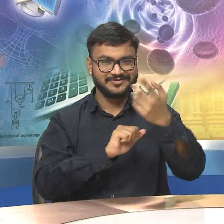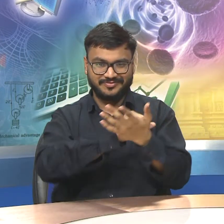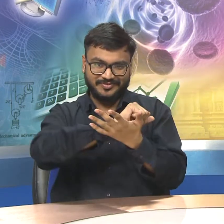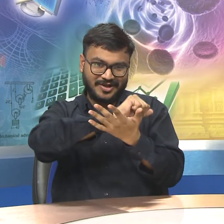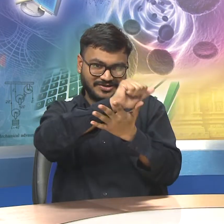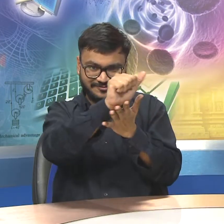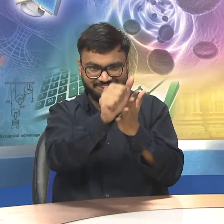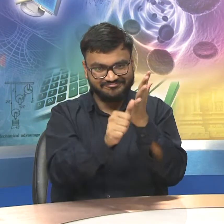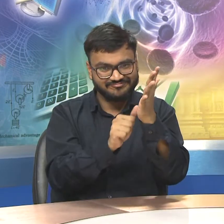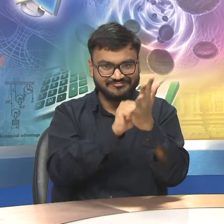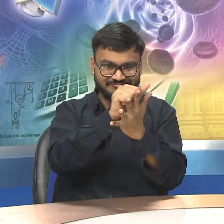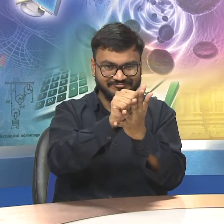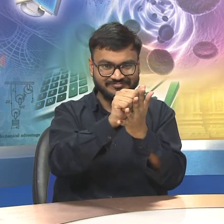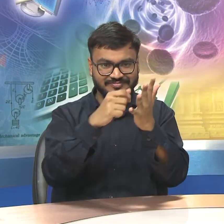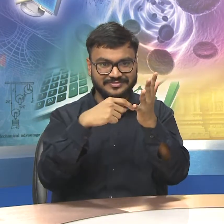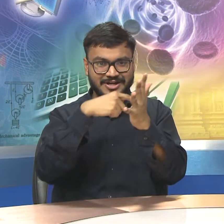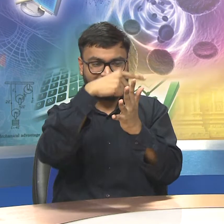hand shape,